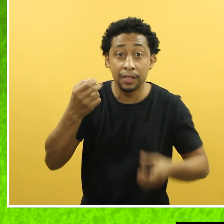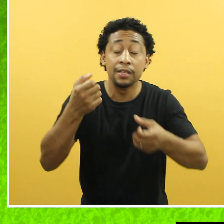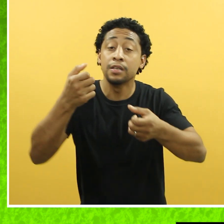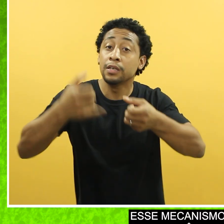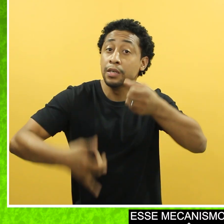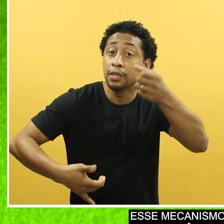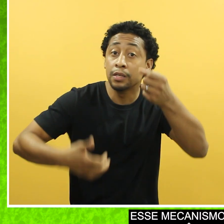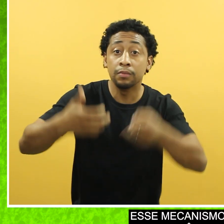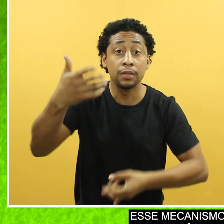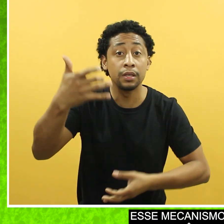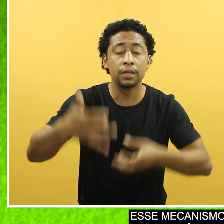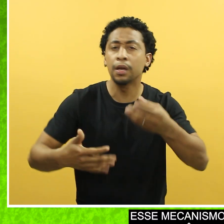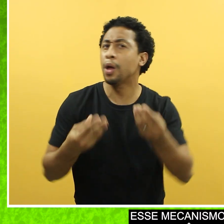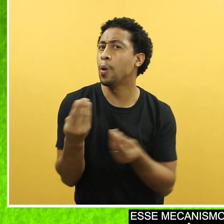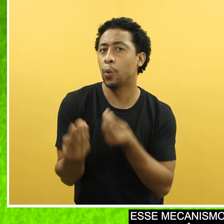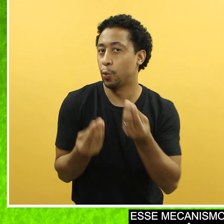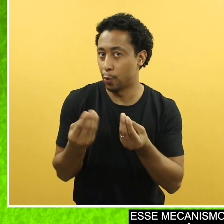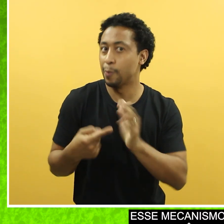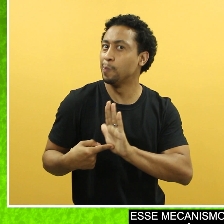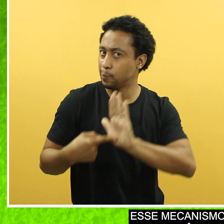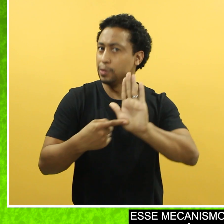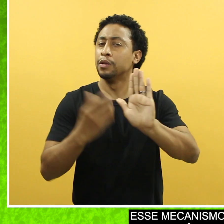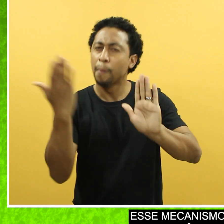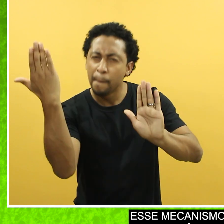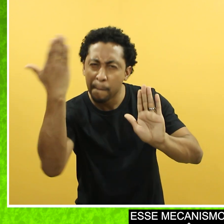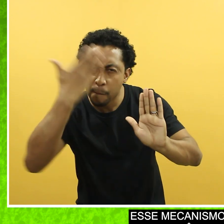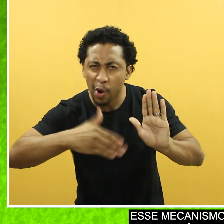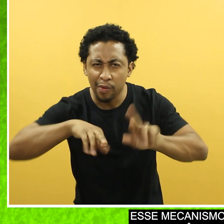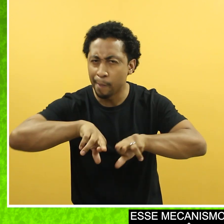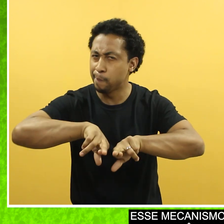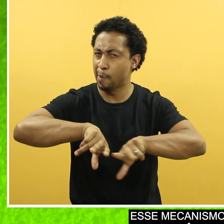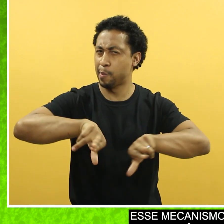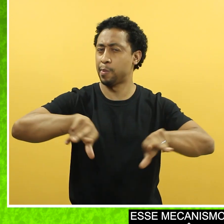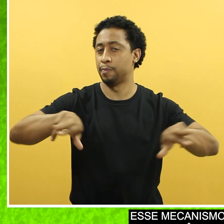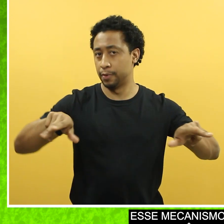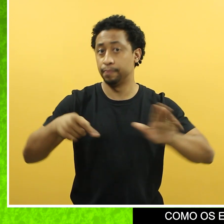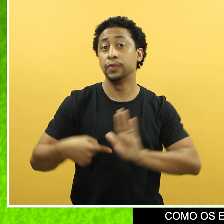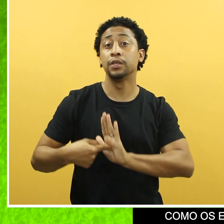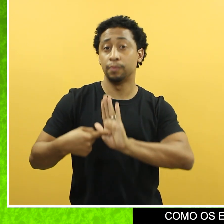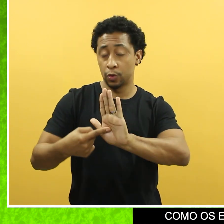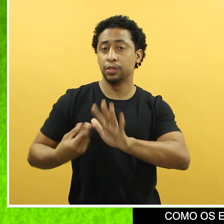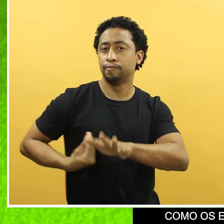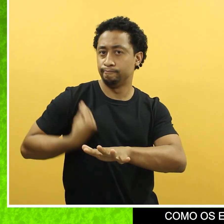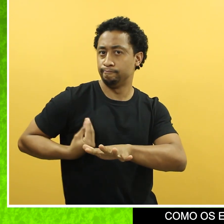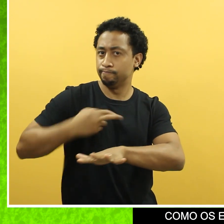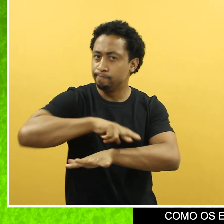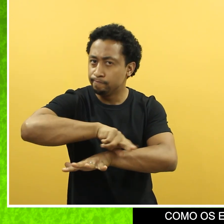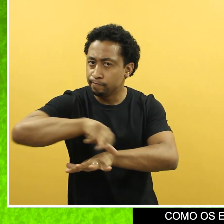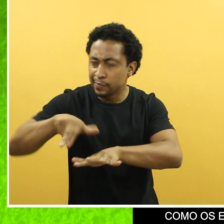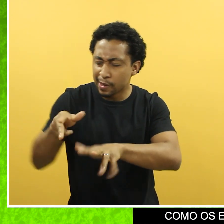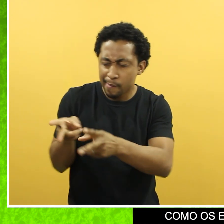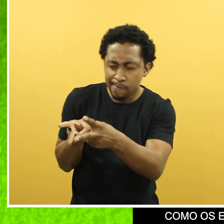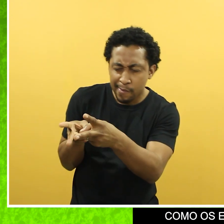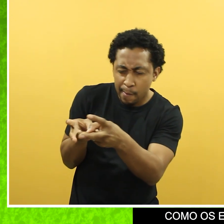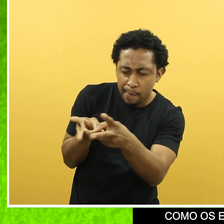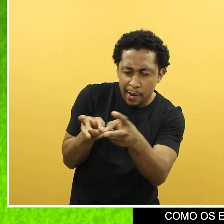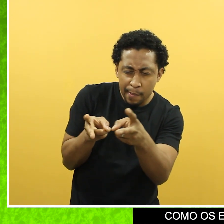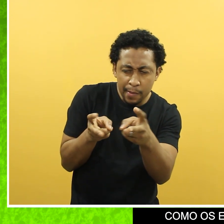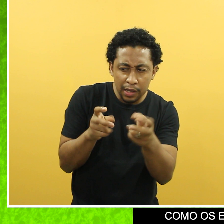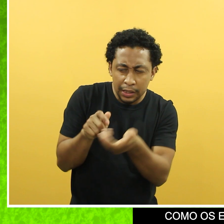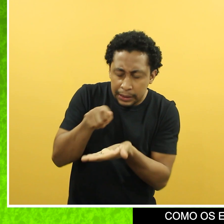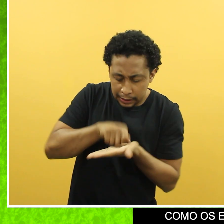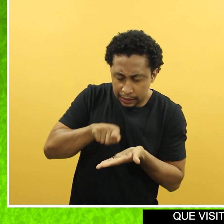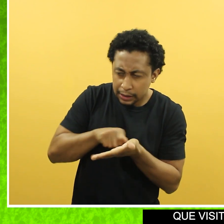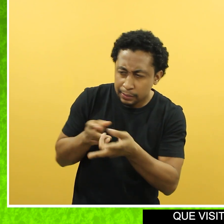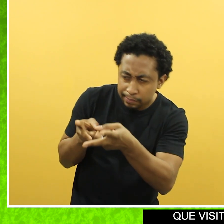Darwin explica esse mecanismo apresentando evidências diversas, como espécimes observados em